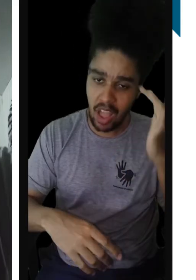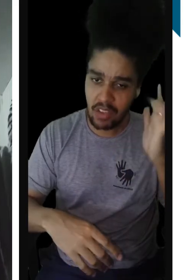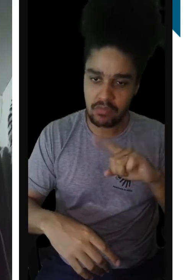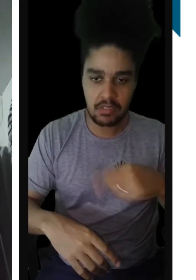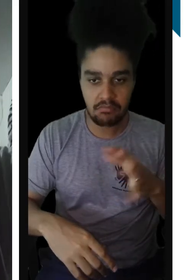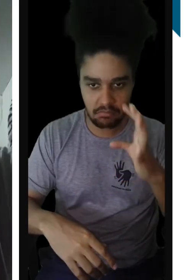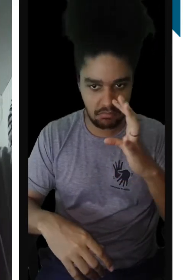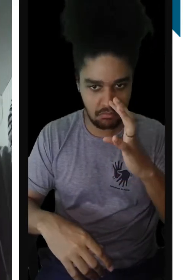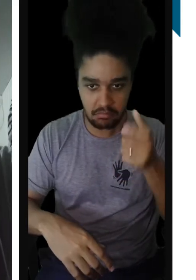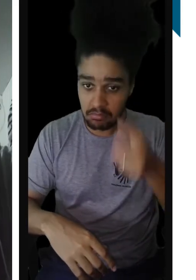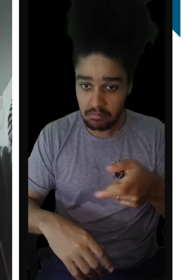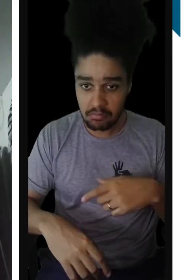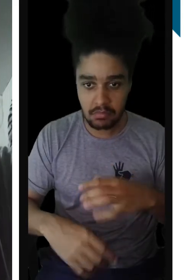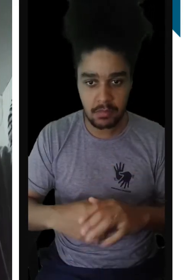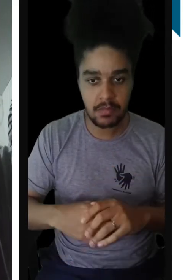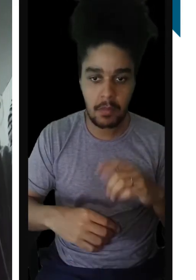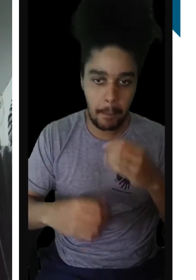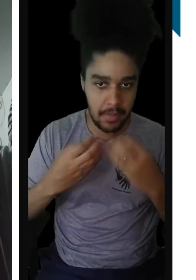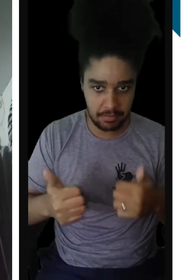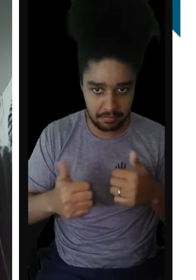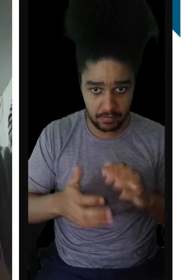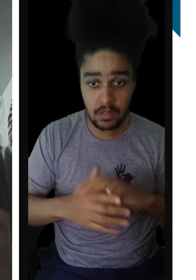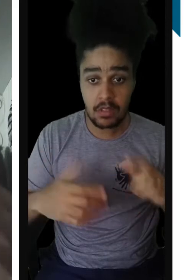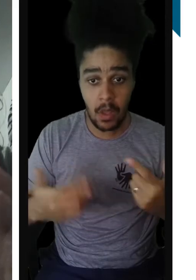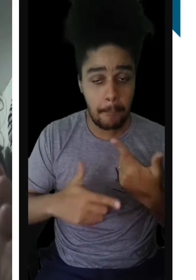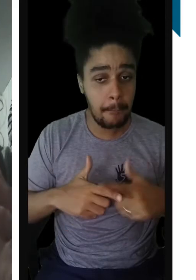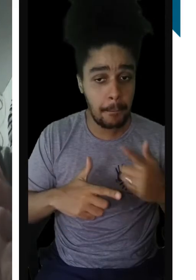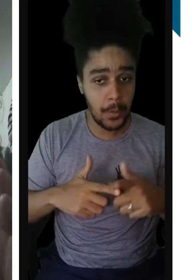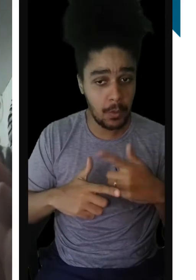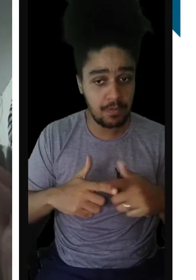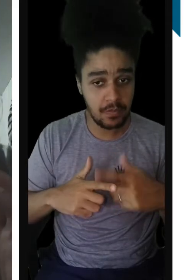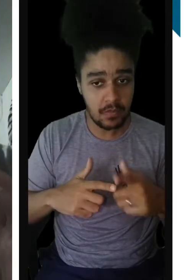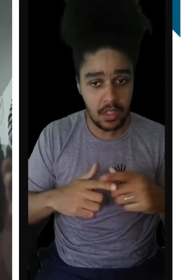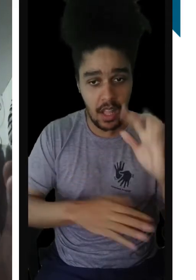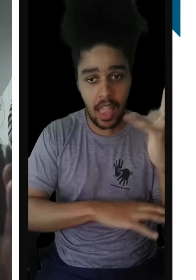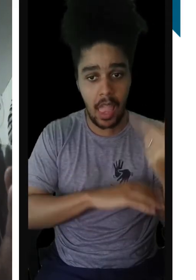algum interesse, tudo bem? Então vamos lá. Problemas